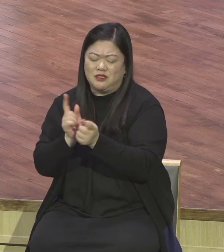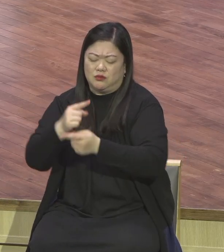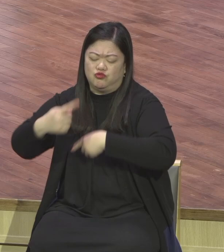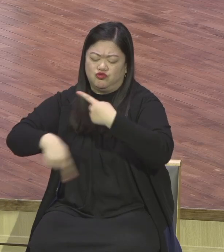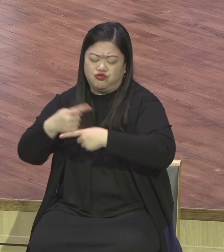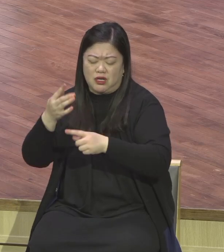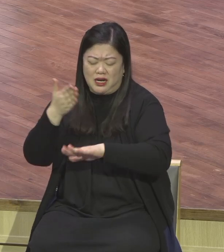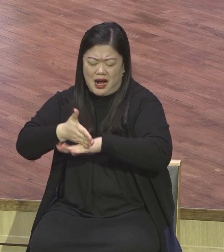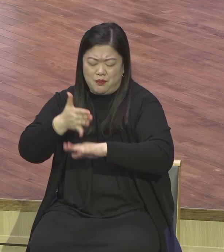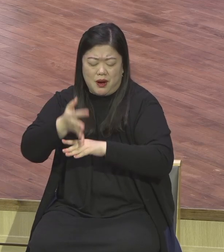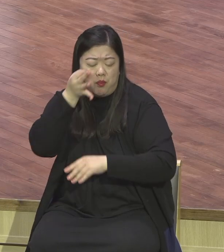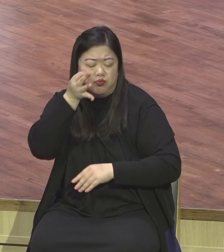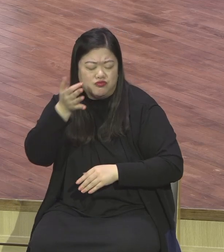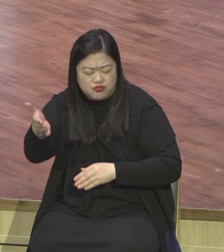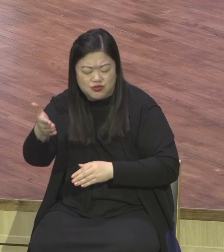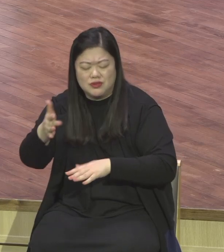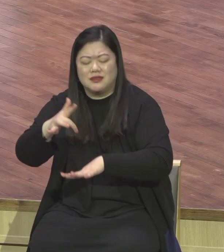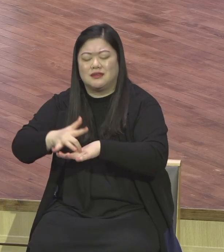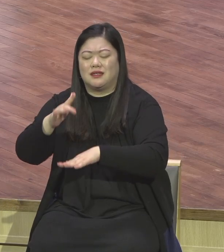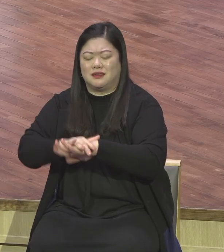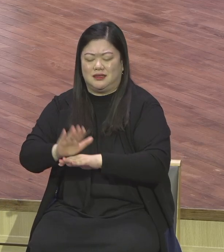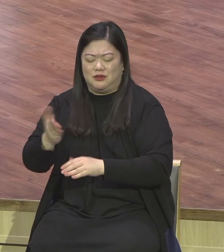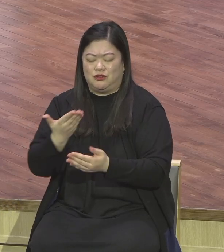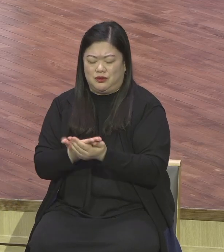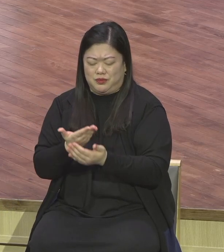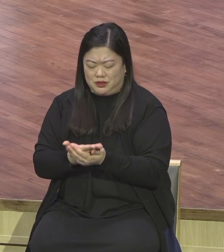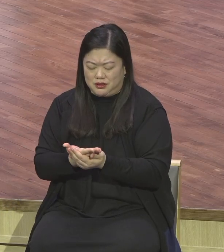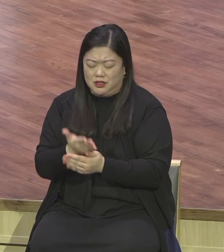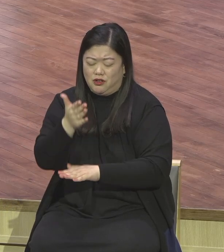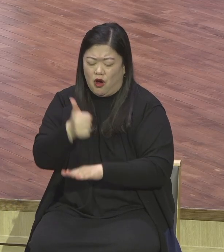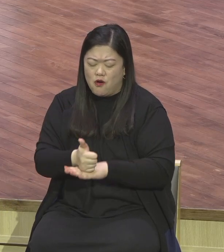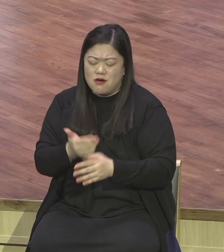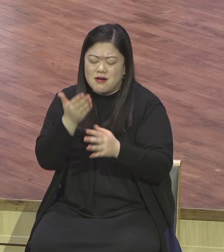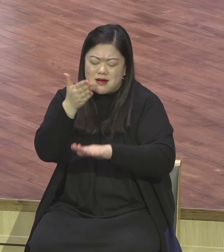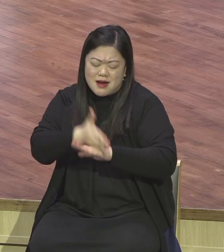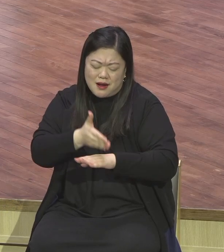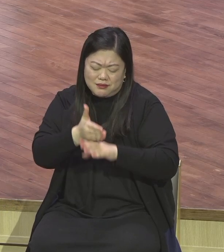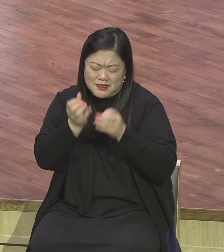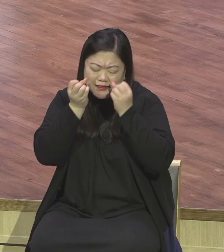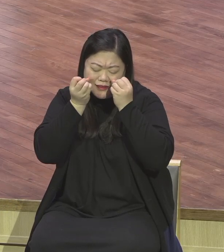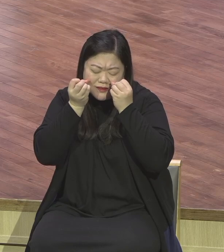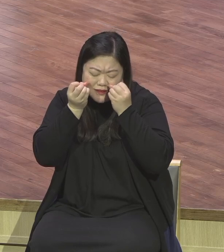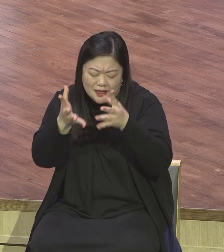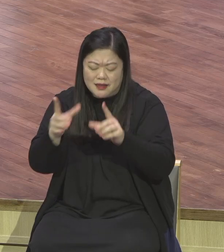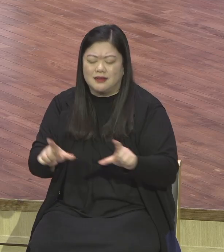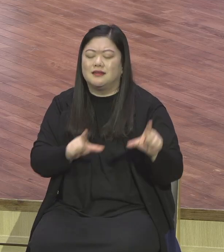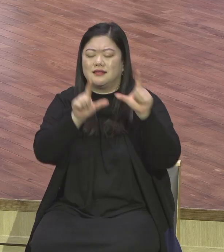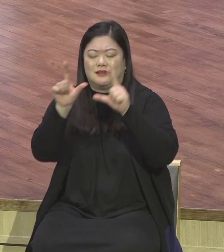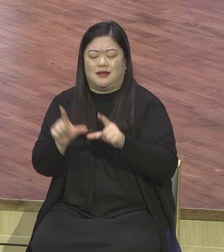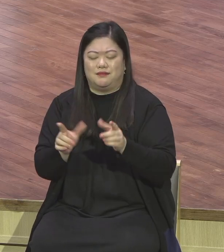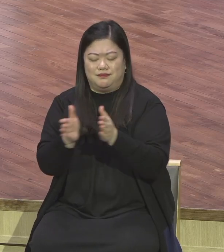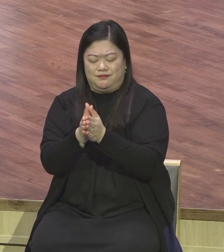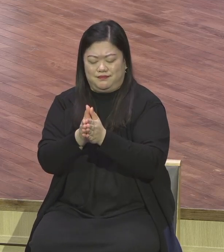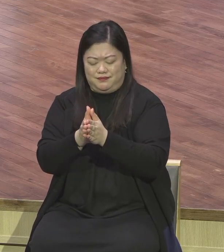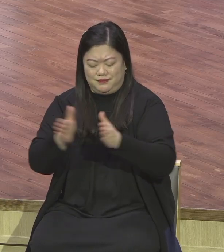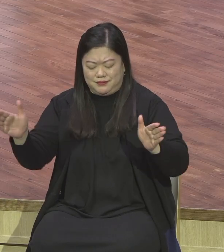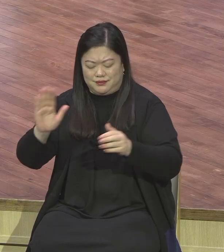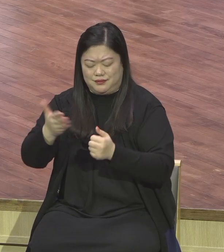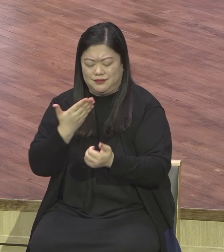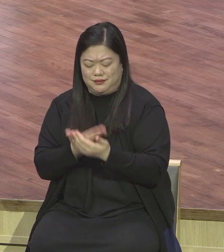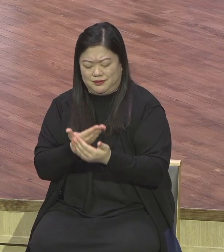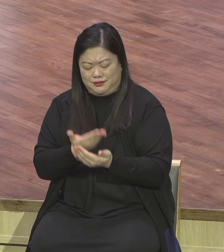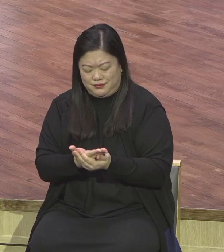체질이 되게 도와주옵사사 그래서 감사의 세트를 갖추는 새로운 삶이 시작되는 거룩한 주일 되기하여